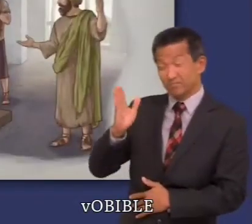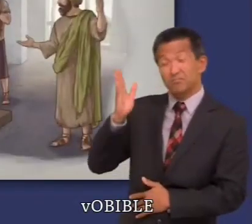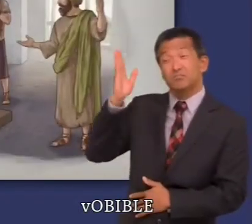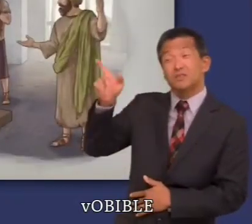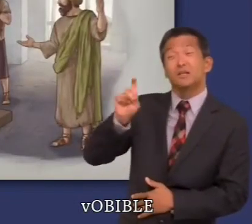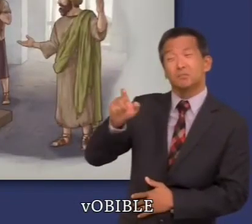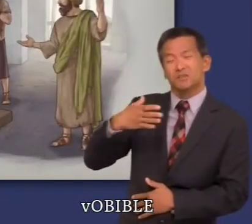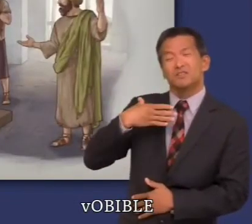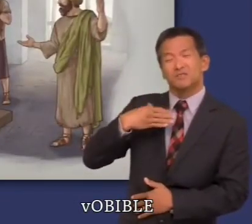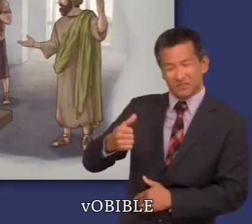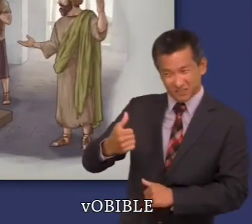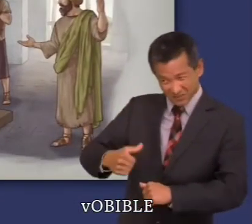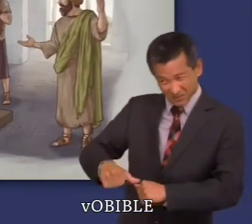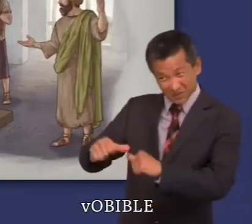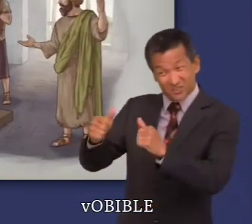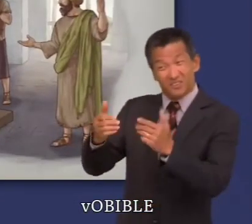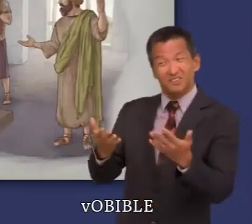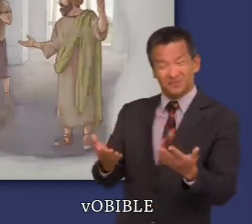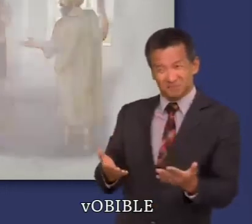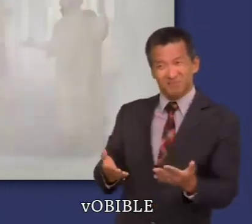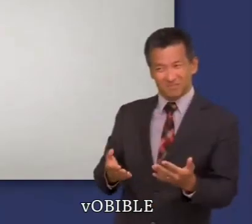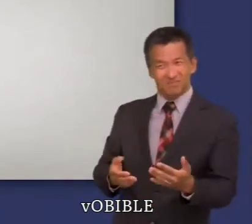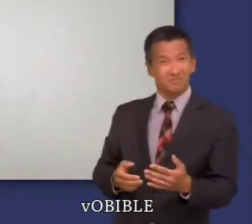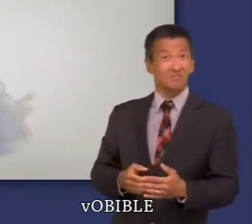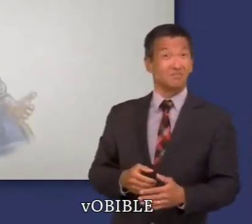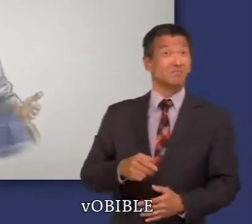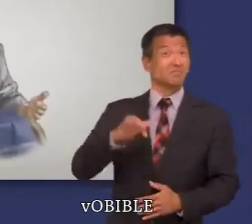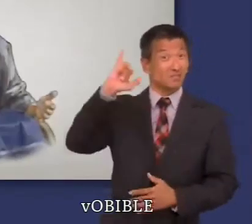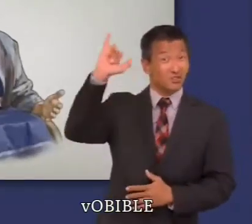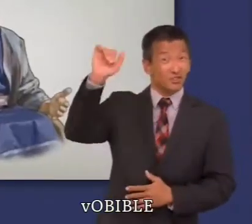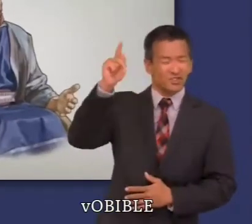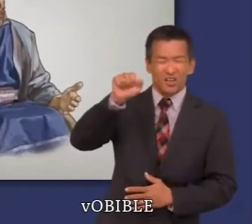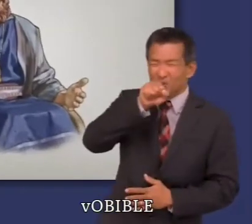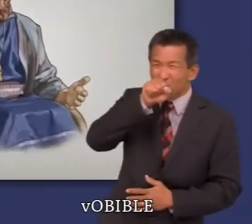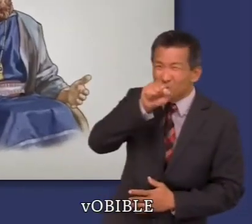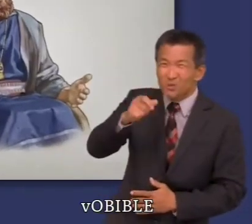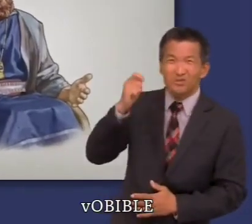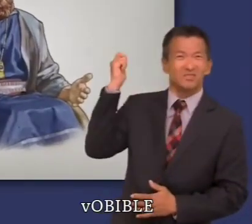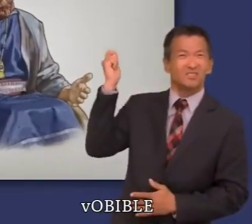le chapitre suivant, le peuple fait de David le roi de tout Israël.